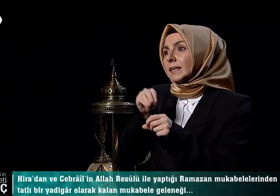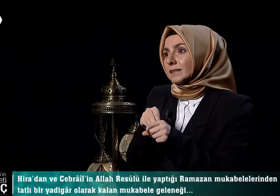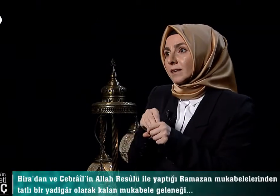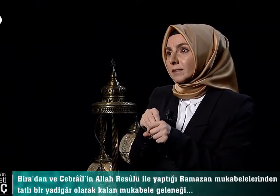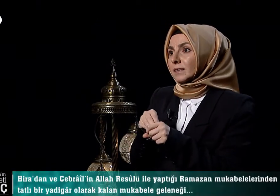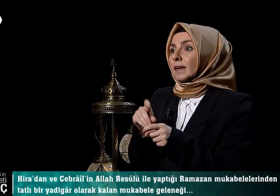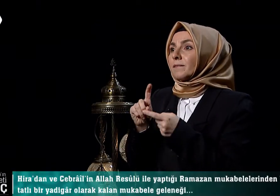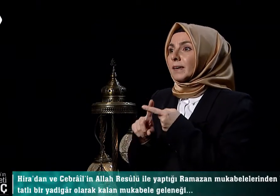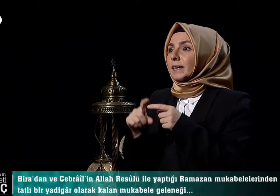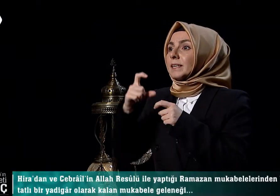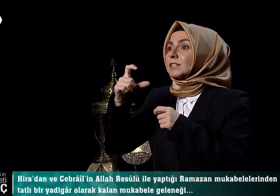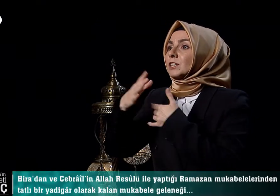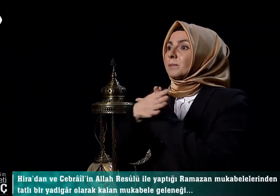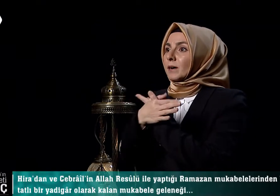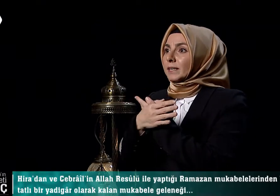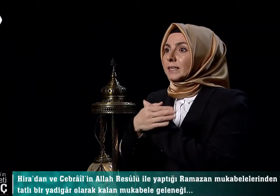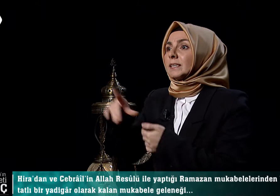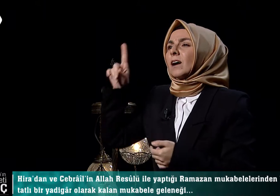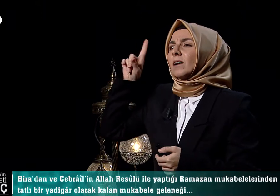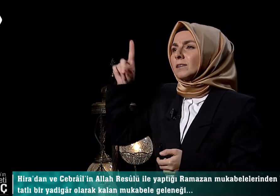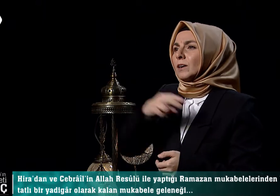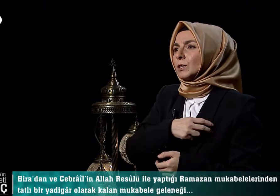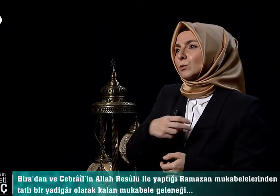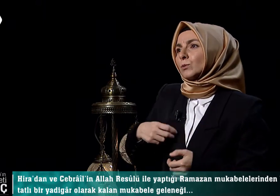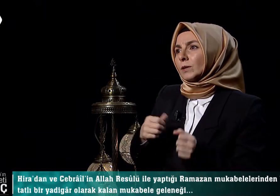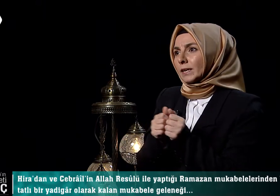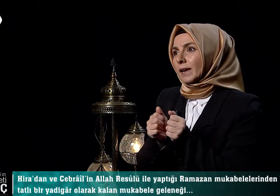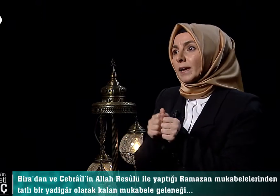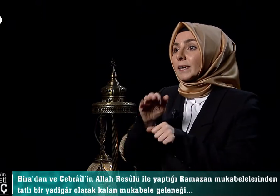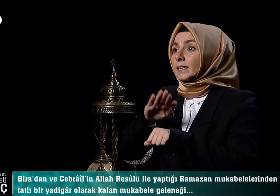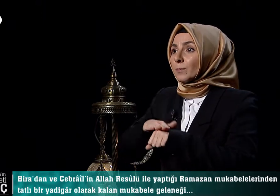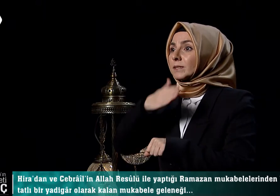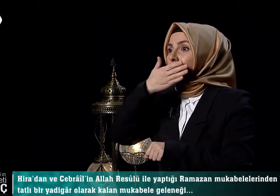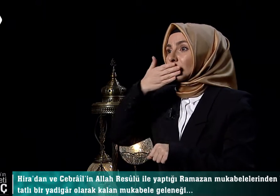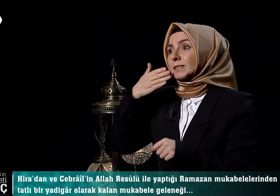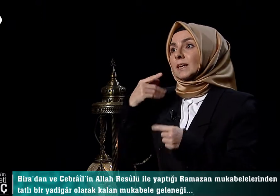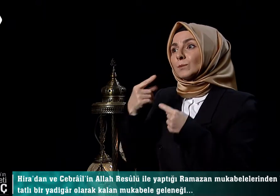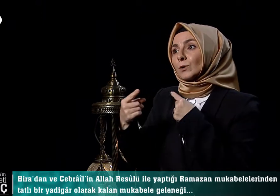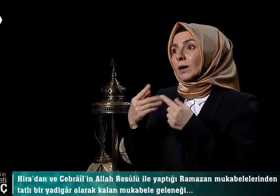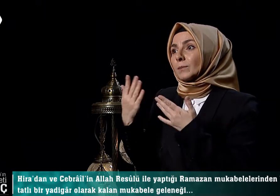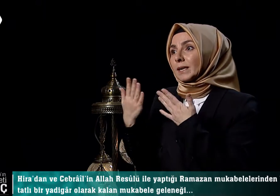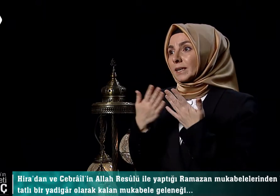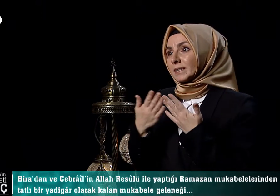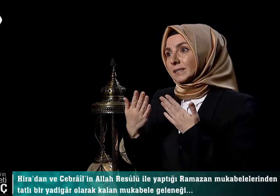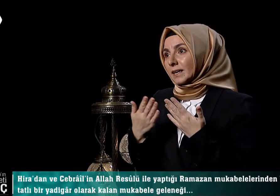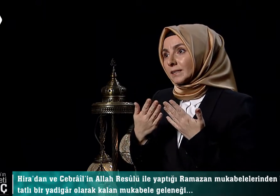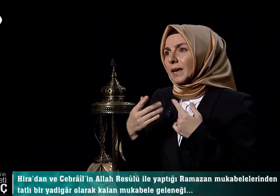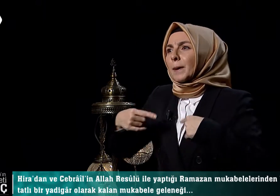Hira'dan ve Cebrail'in Allah Resulü ile yaptığı Ramazan mukabelelerinden